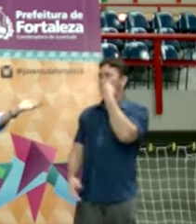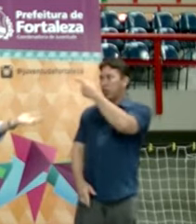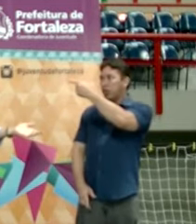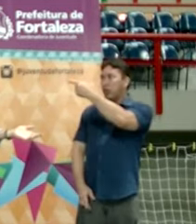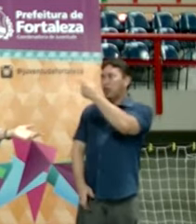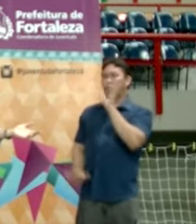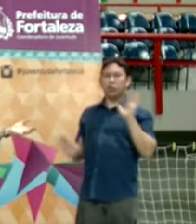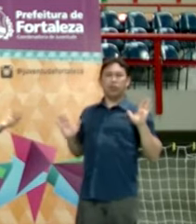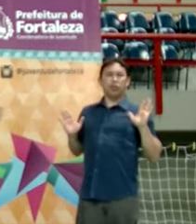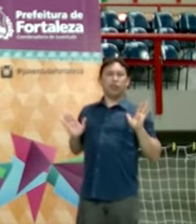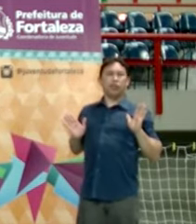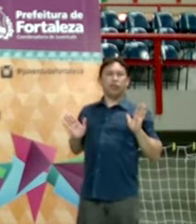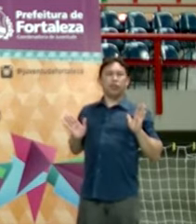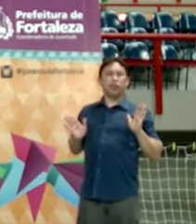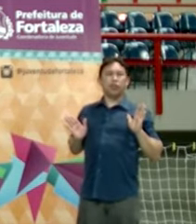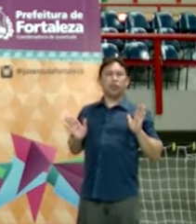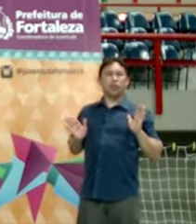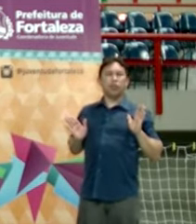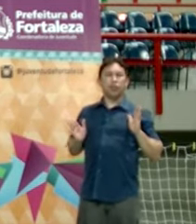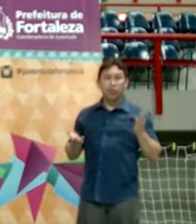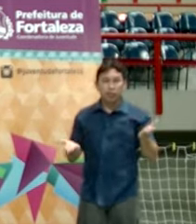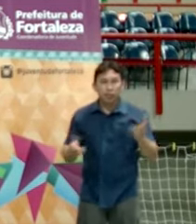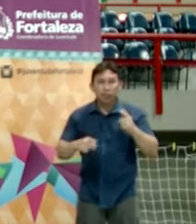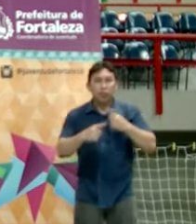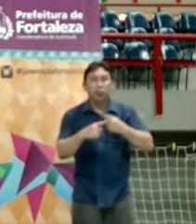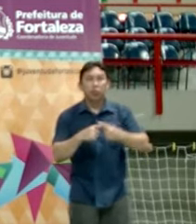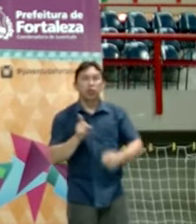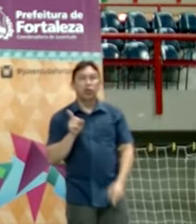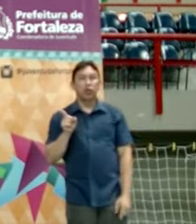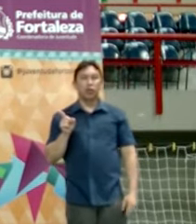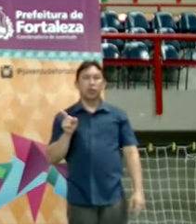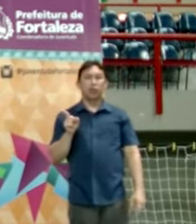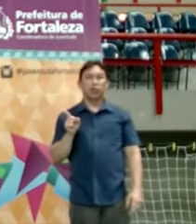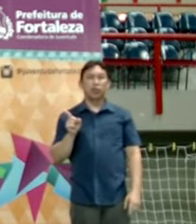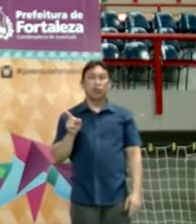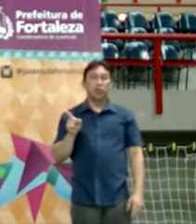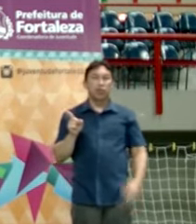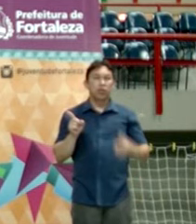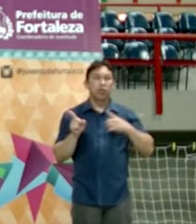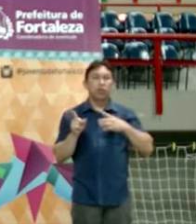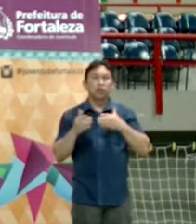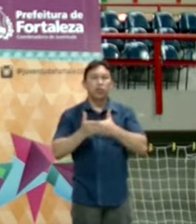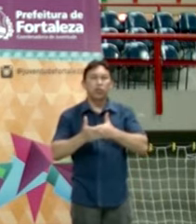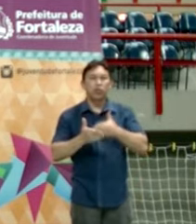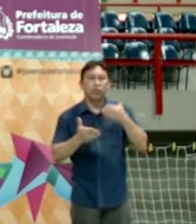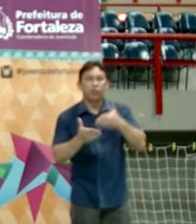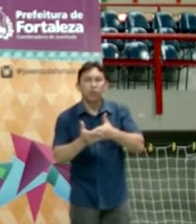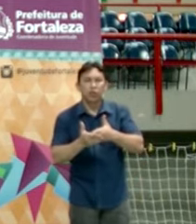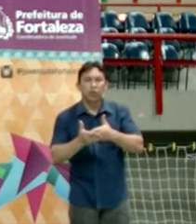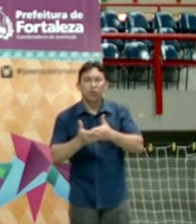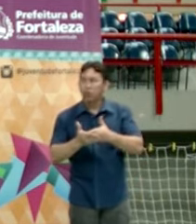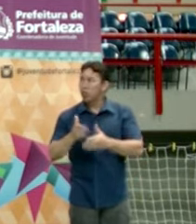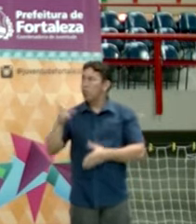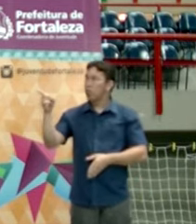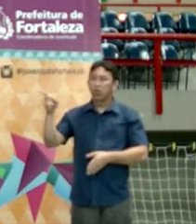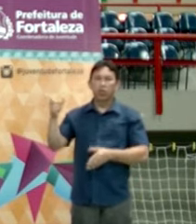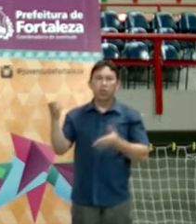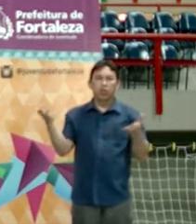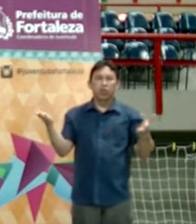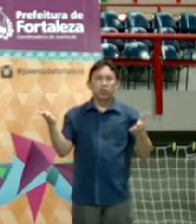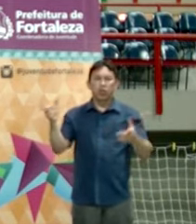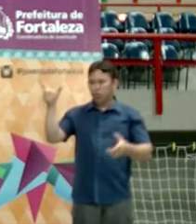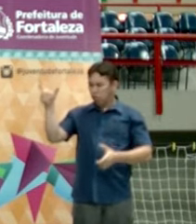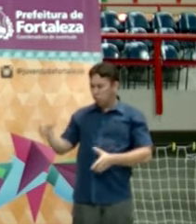não? Lógico, porque ele foi um empecilho, uma ameaça